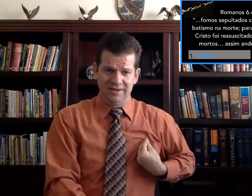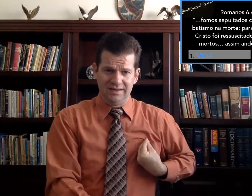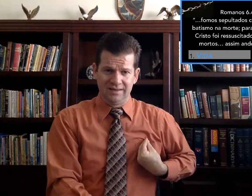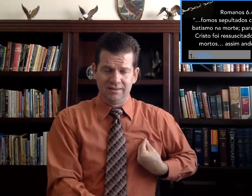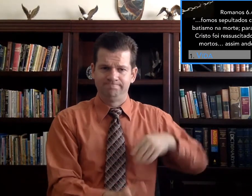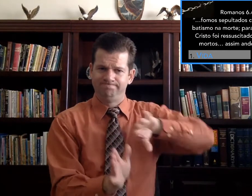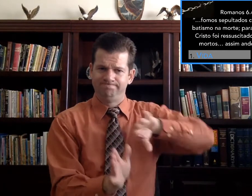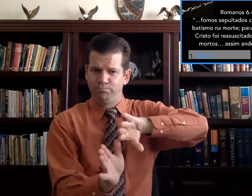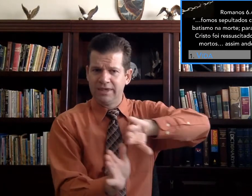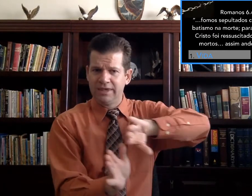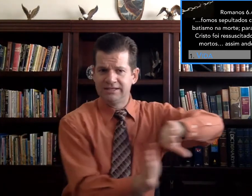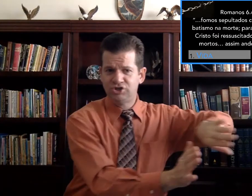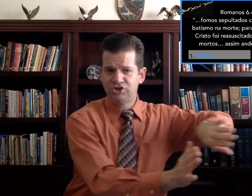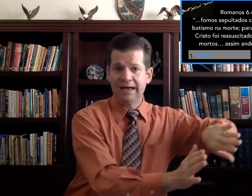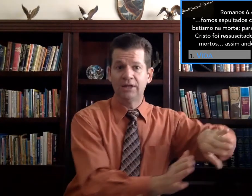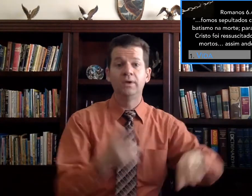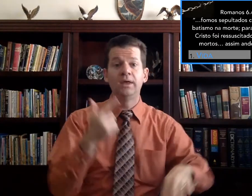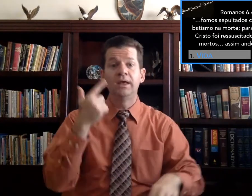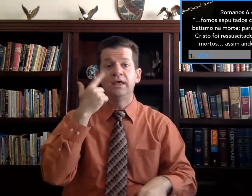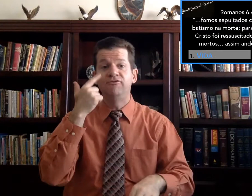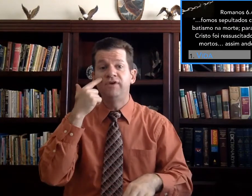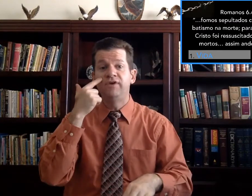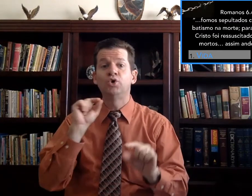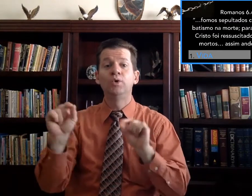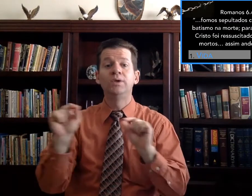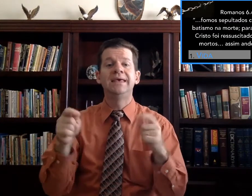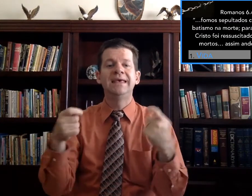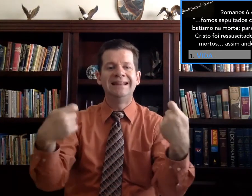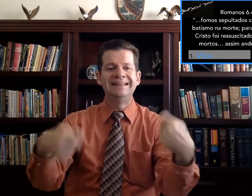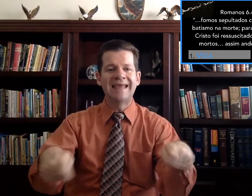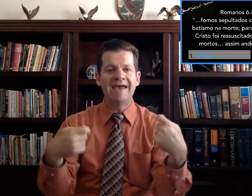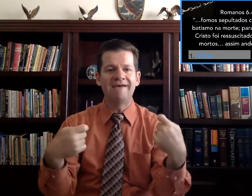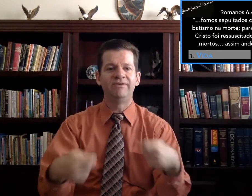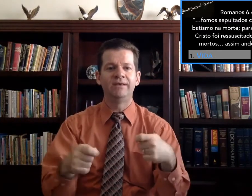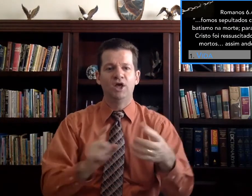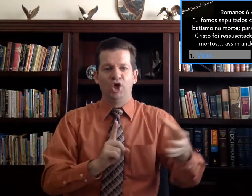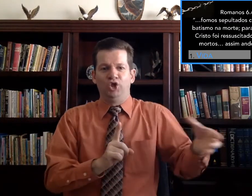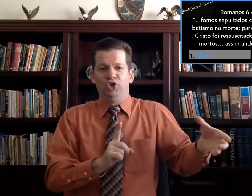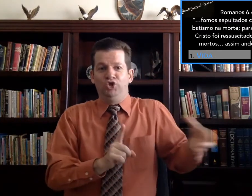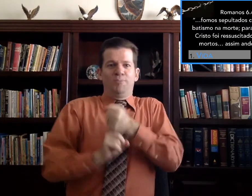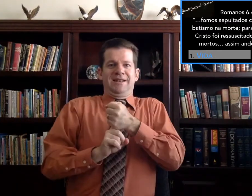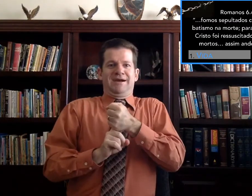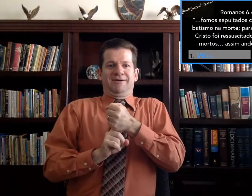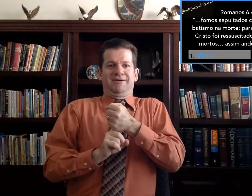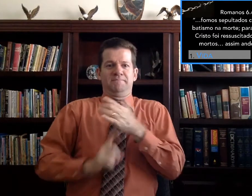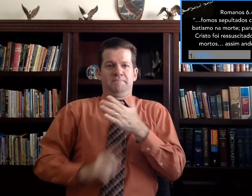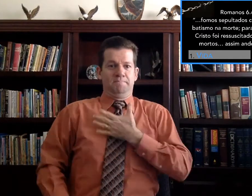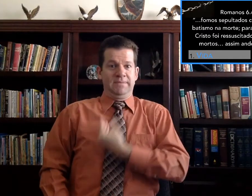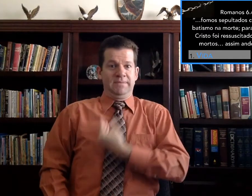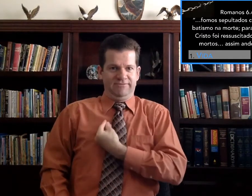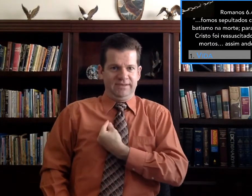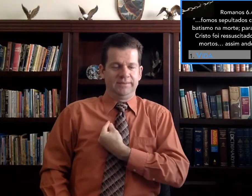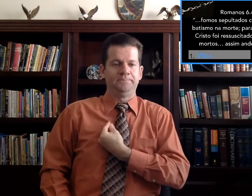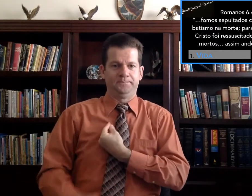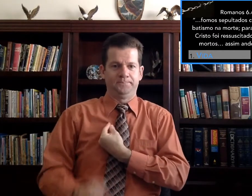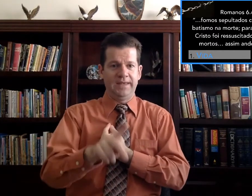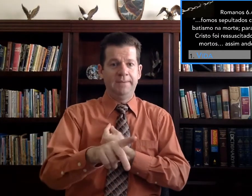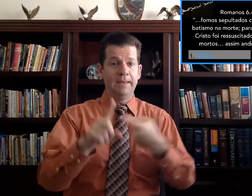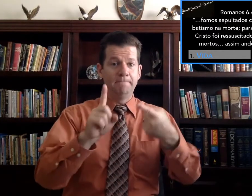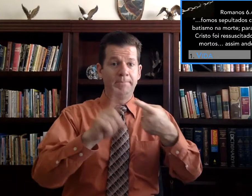vida. Ponha isso de lado e veja o que deve dominar minha vida. Ok?